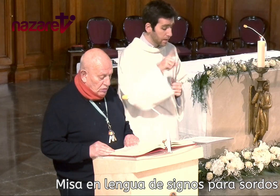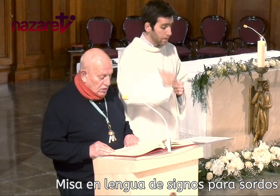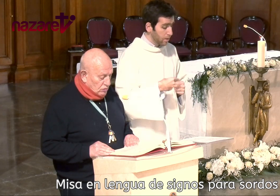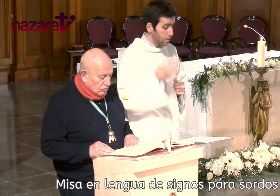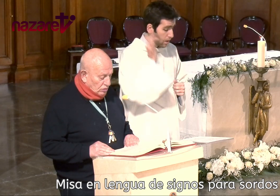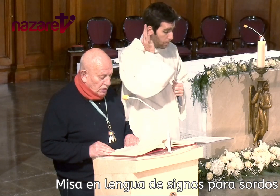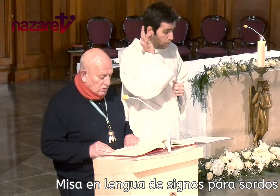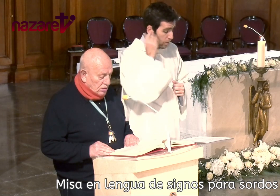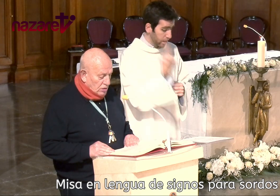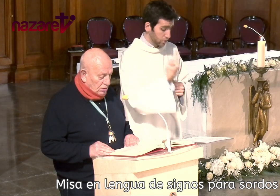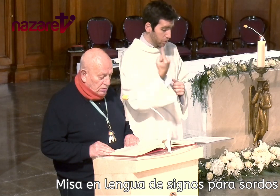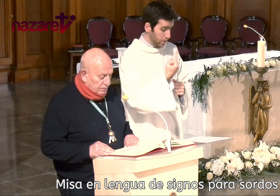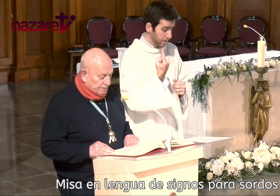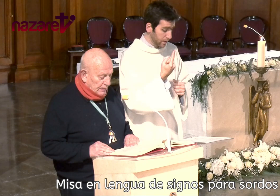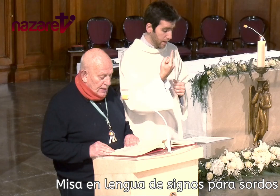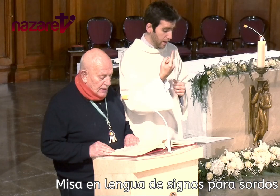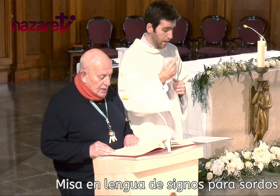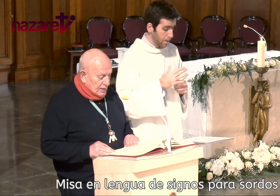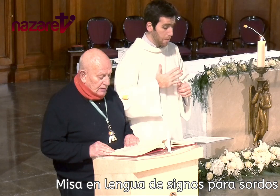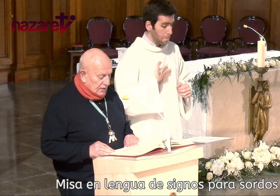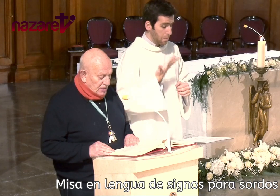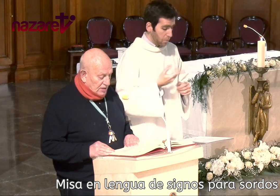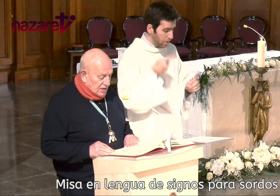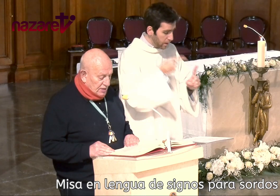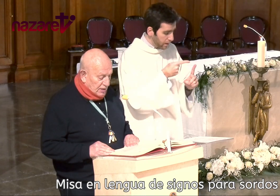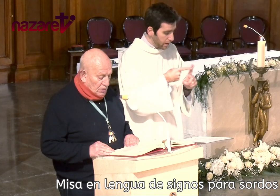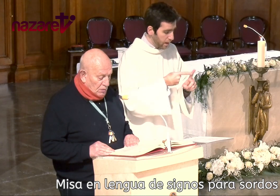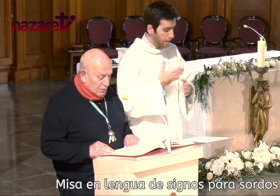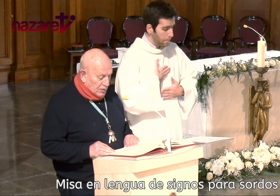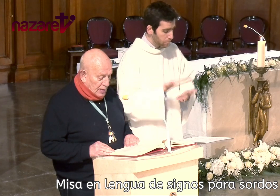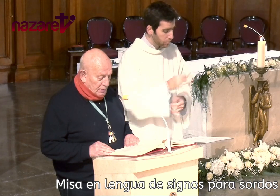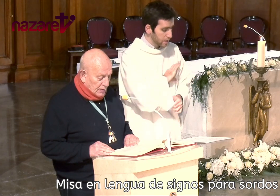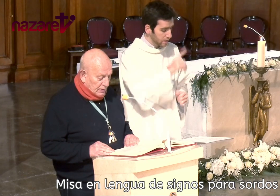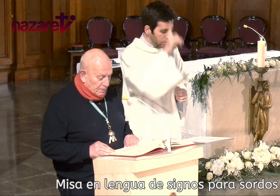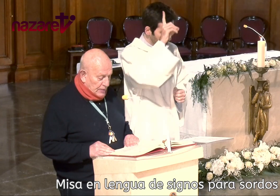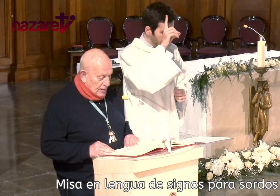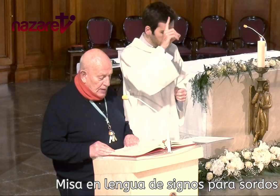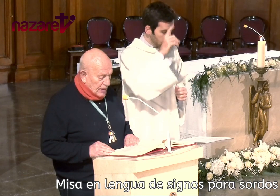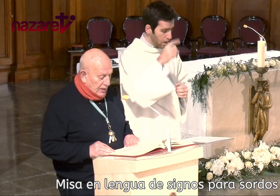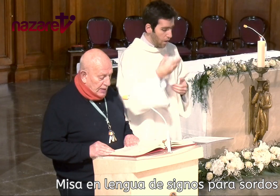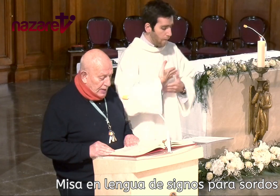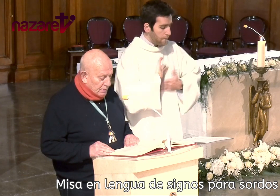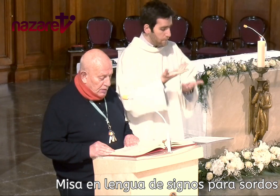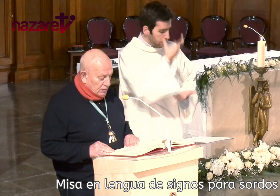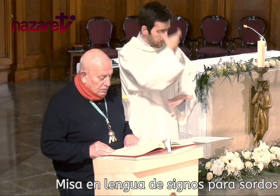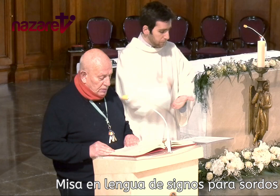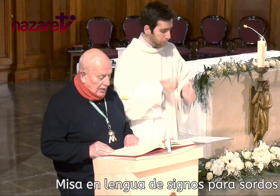asuntos del señor de ser santa en cuerpo y alma en cambio la